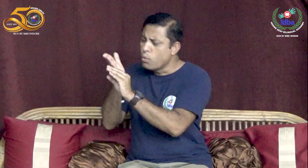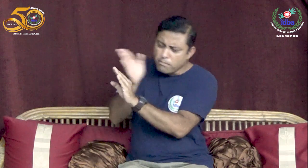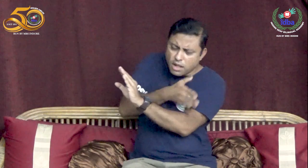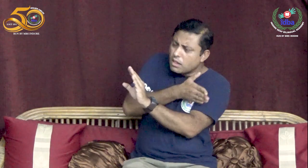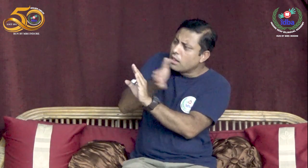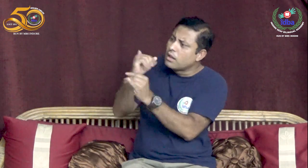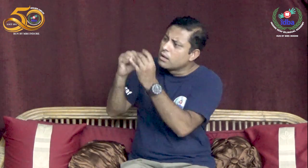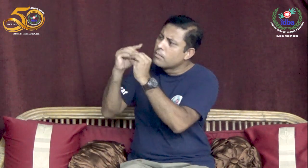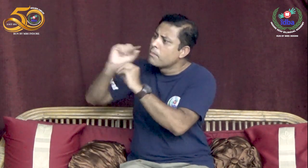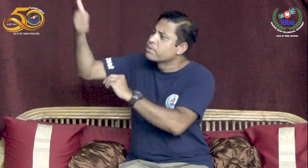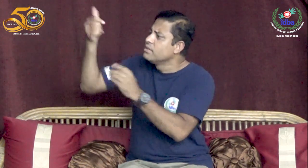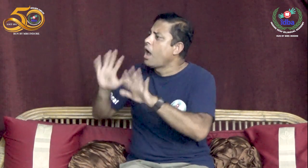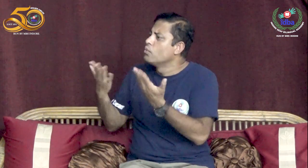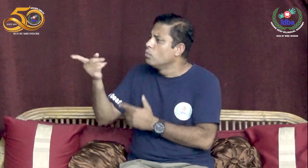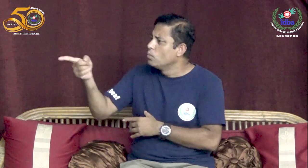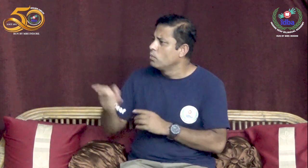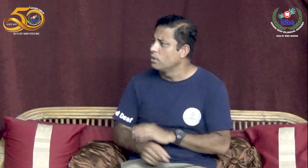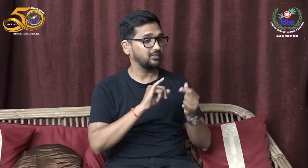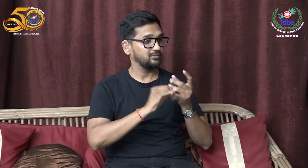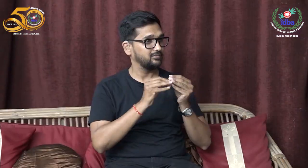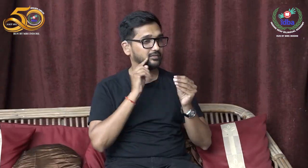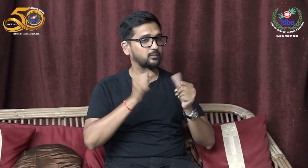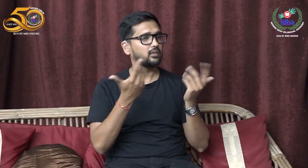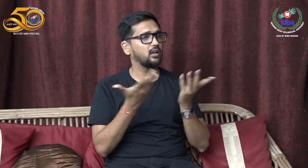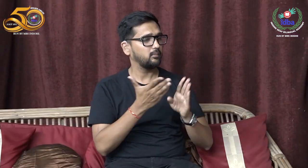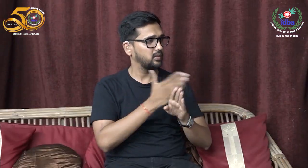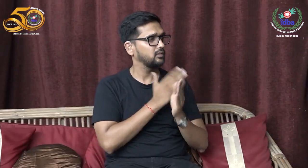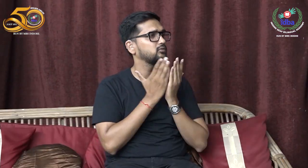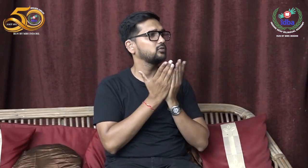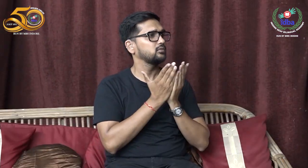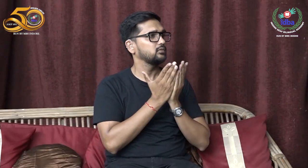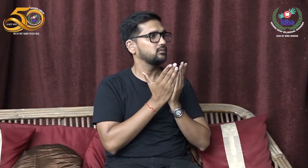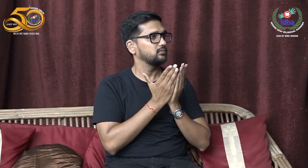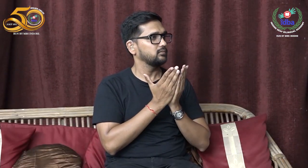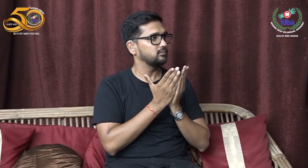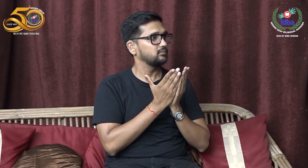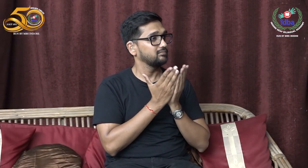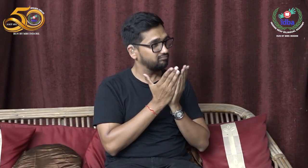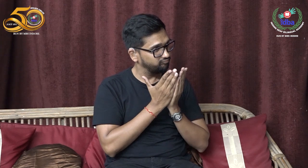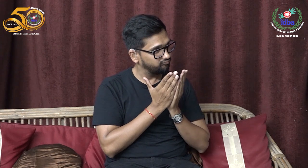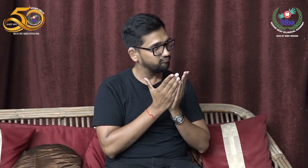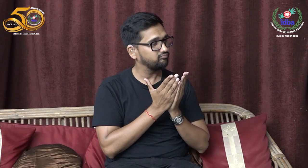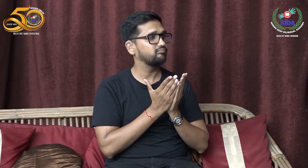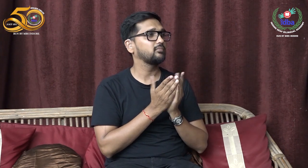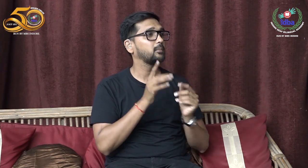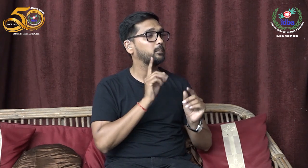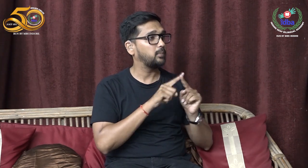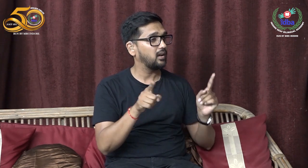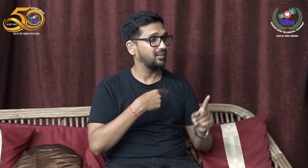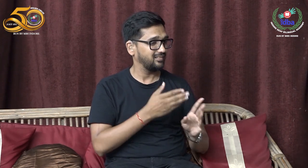तो जब आप एसबीआई पे कैसे जॉब करने लगे? एसबीआई में मैंने कैसे किया, उससे पहले मैंने पढ़ाई की थी, और